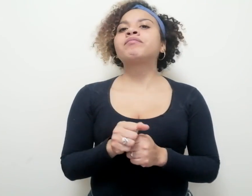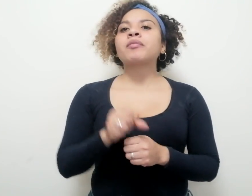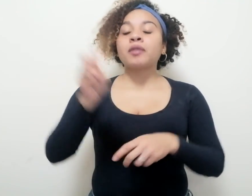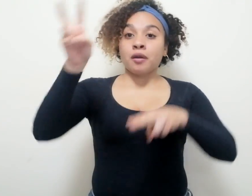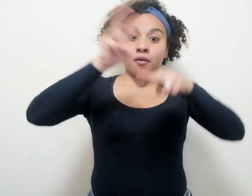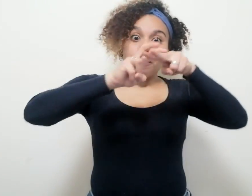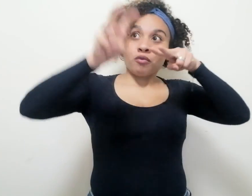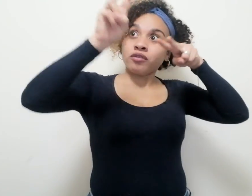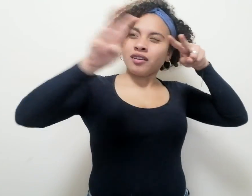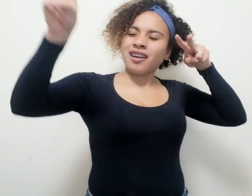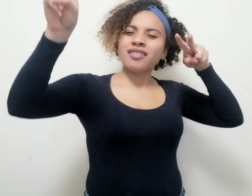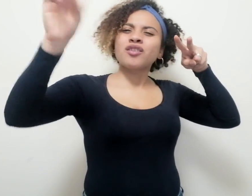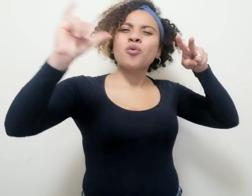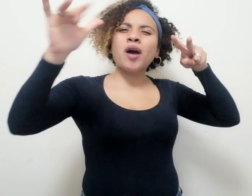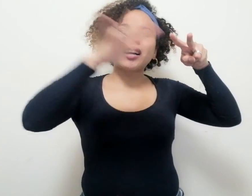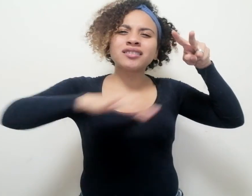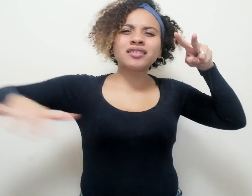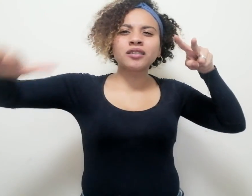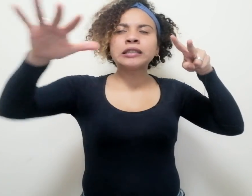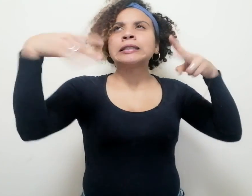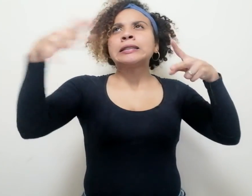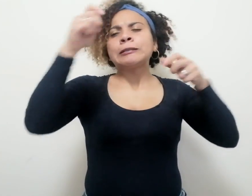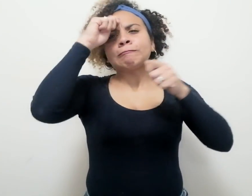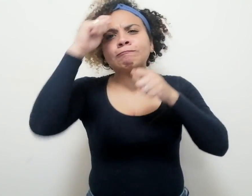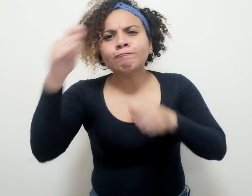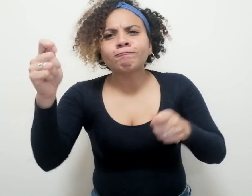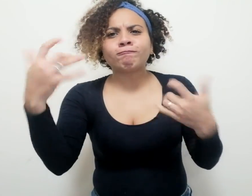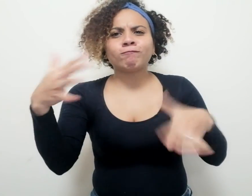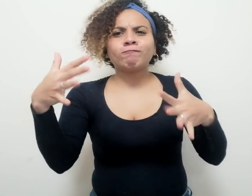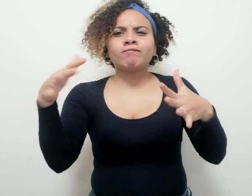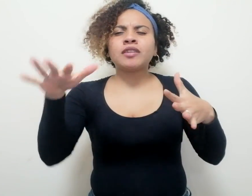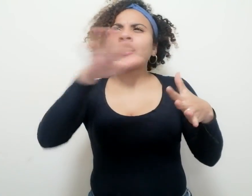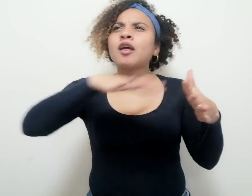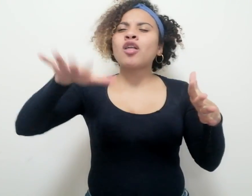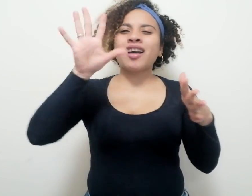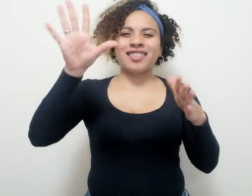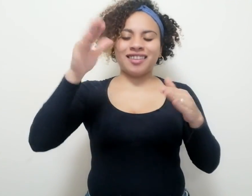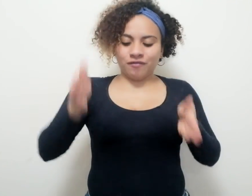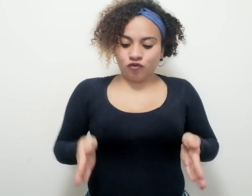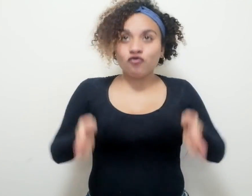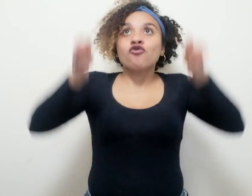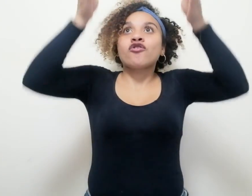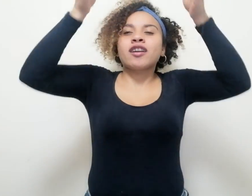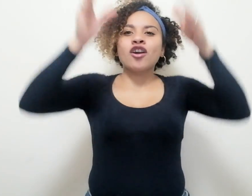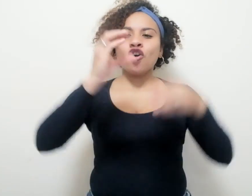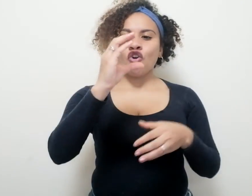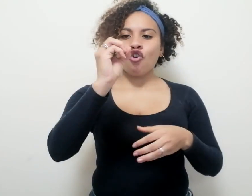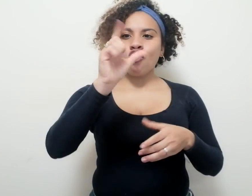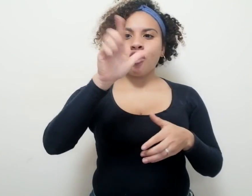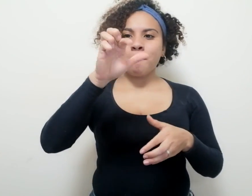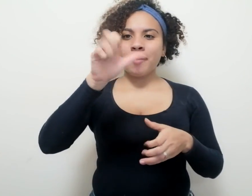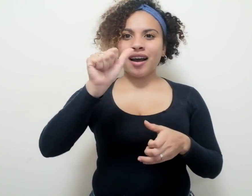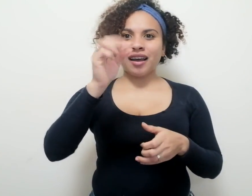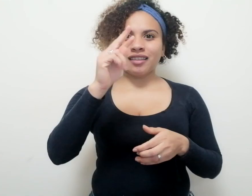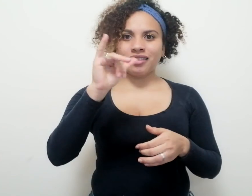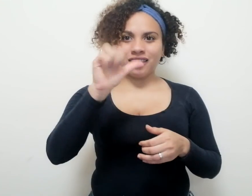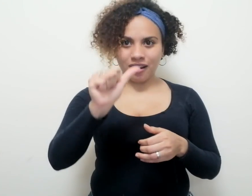Monserrate gravita majestuoso aún desde la Torre Colpatria. A Frank